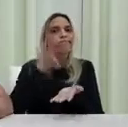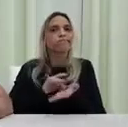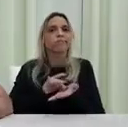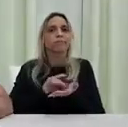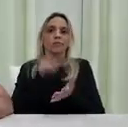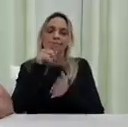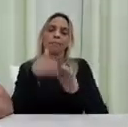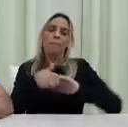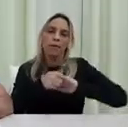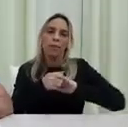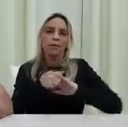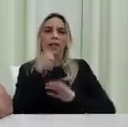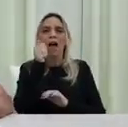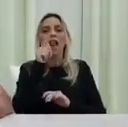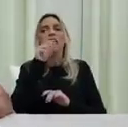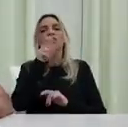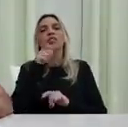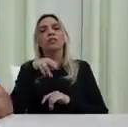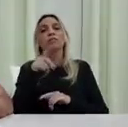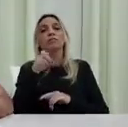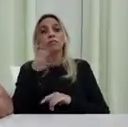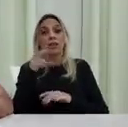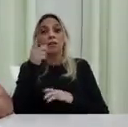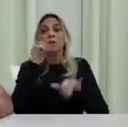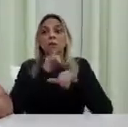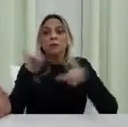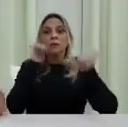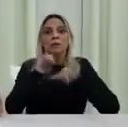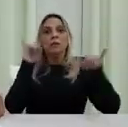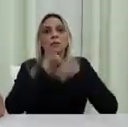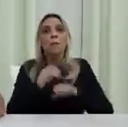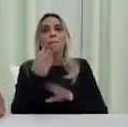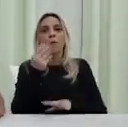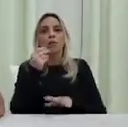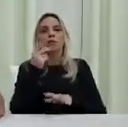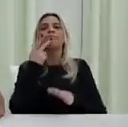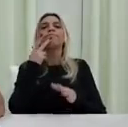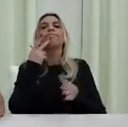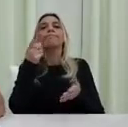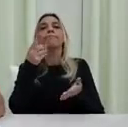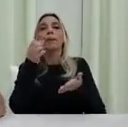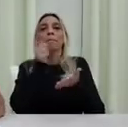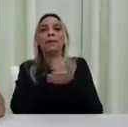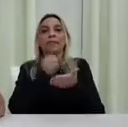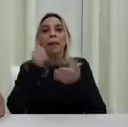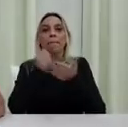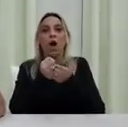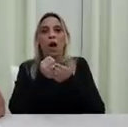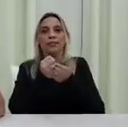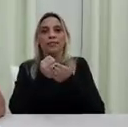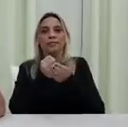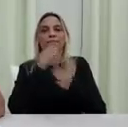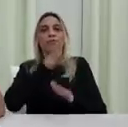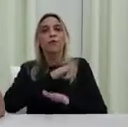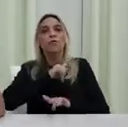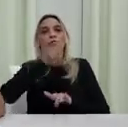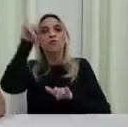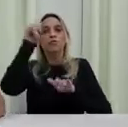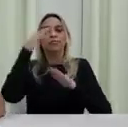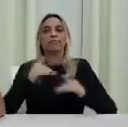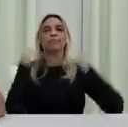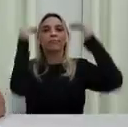Moraes. Vamos lá, uma matéria que agitou muito a imprensa aí essa semana, a questão do passaporte diplomático. Eu levei pancada até não